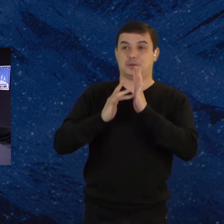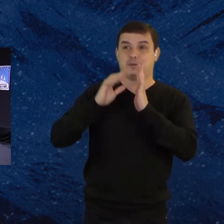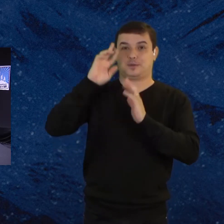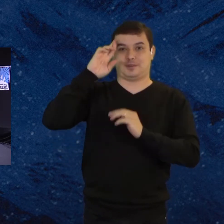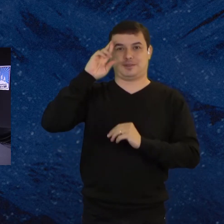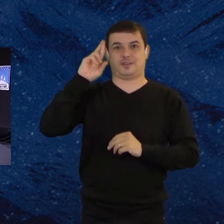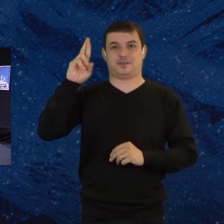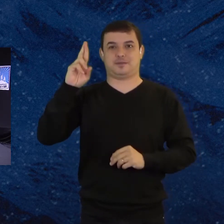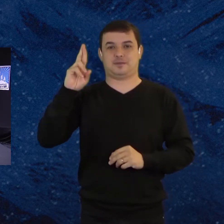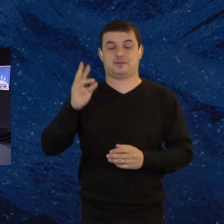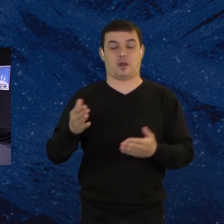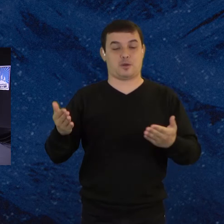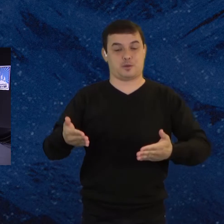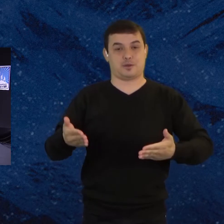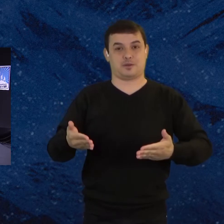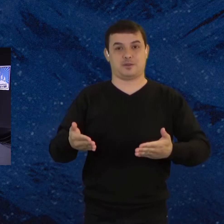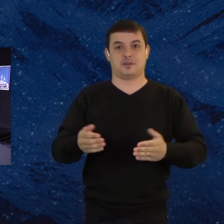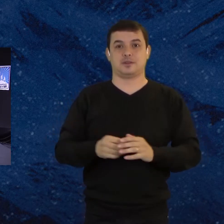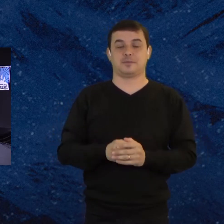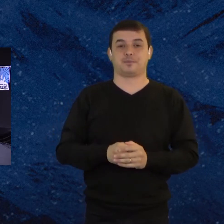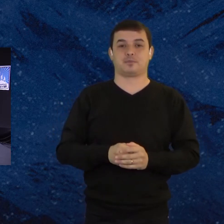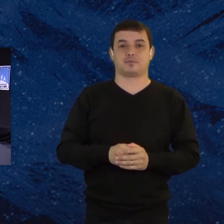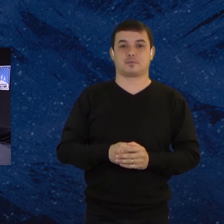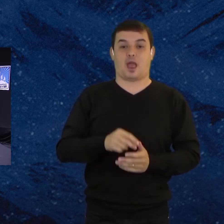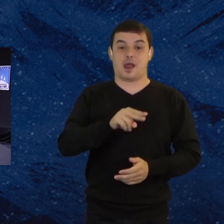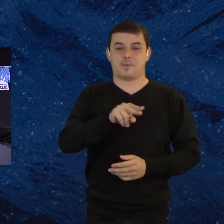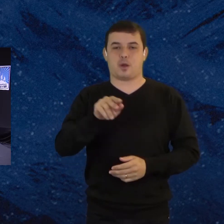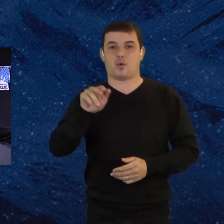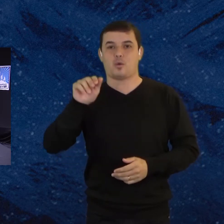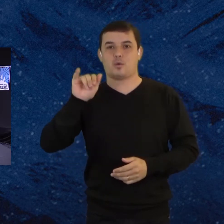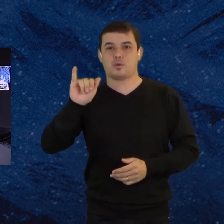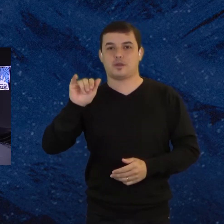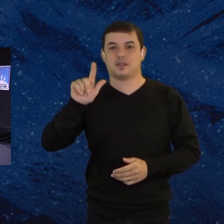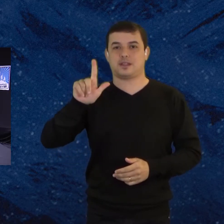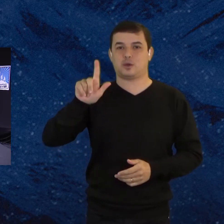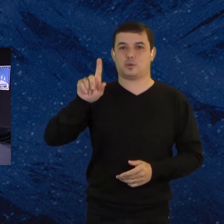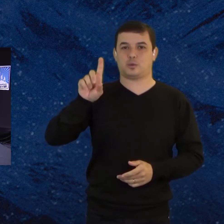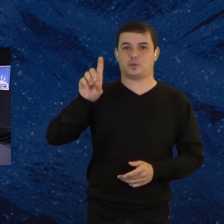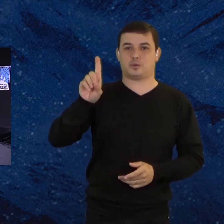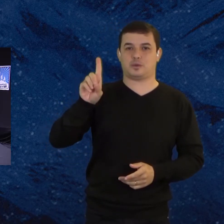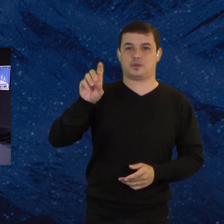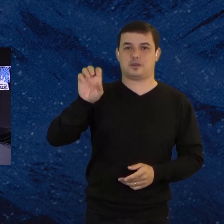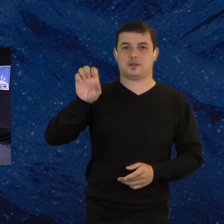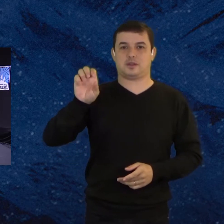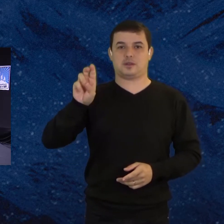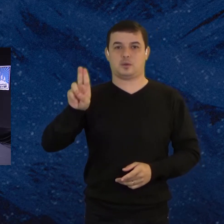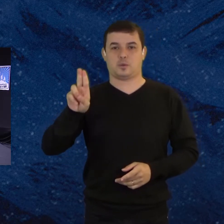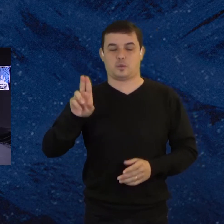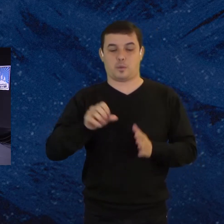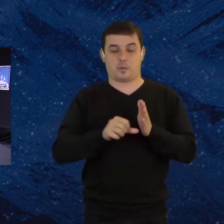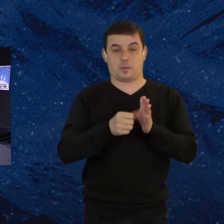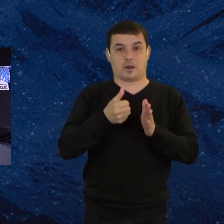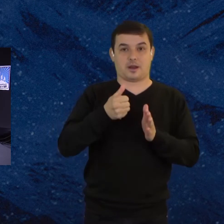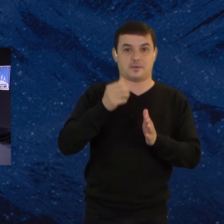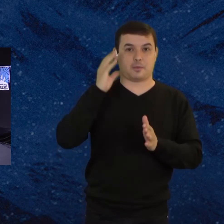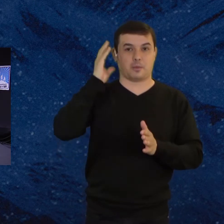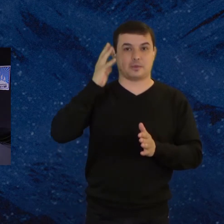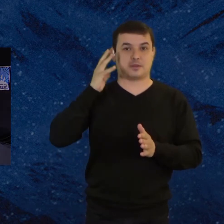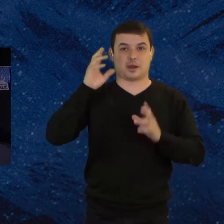Senhor. Com vocês agora, nosso amado irmão Ildeu vai compartilhar com vocês a primeira mensagem.